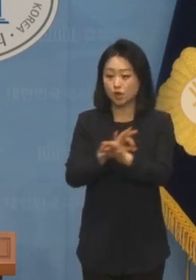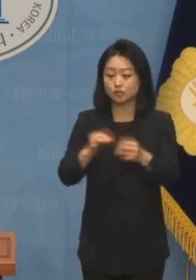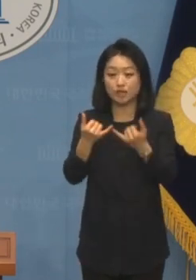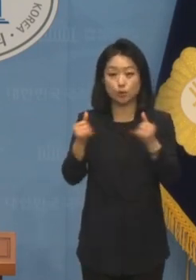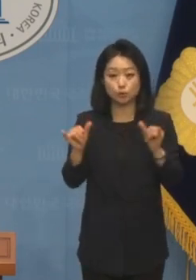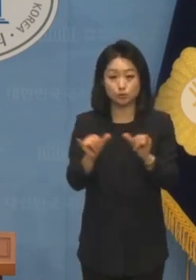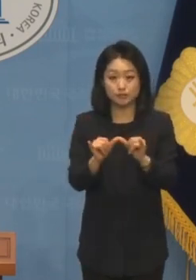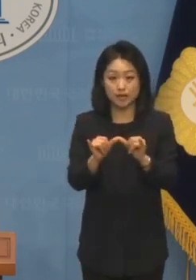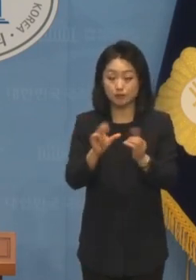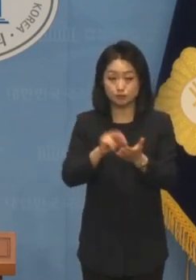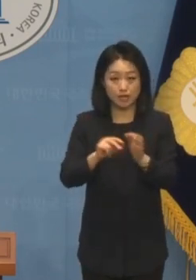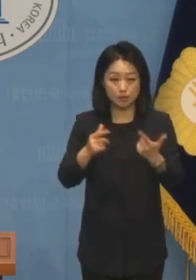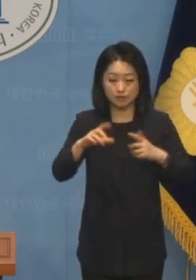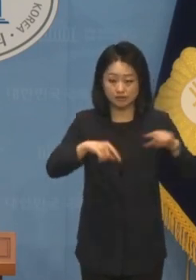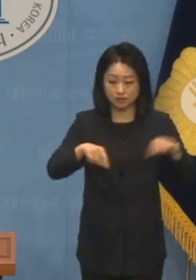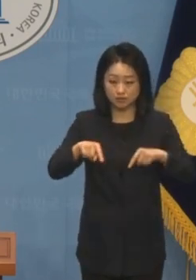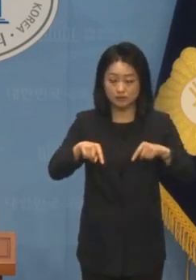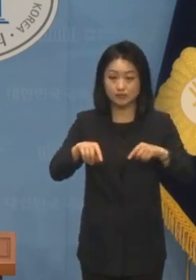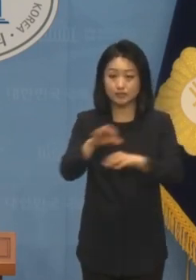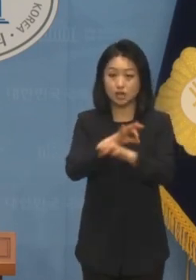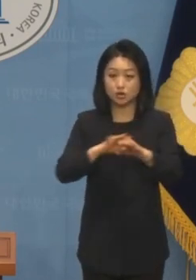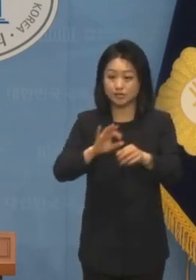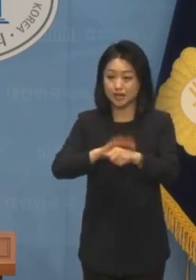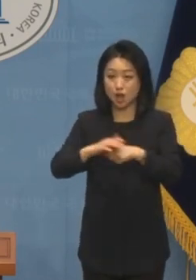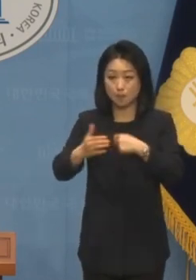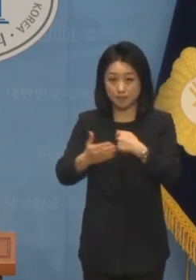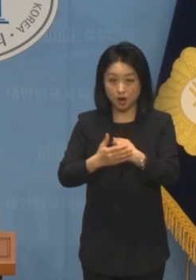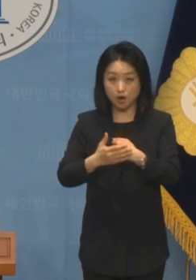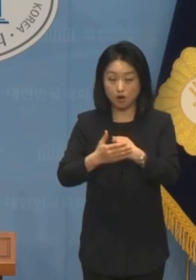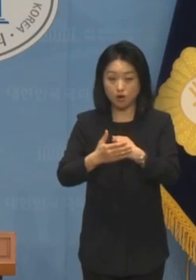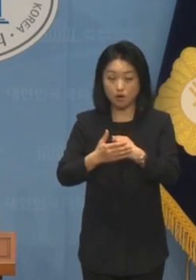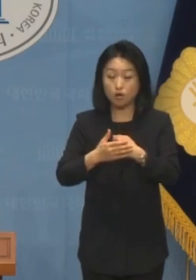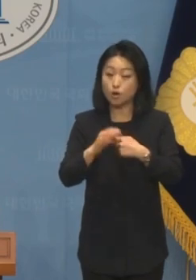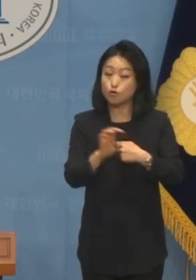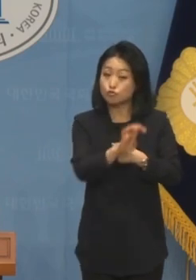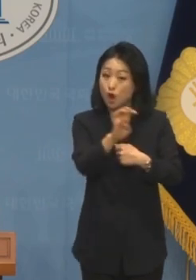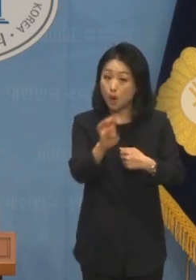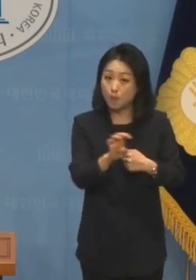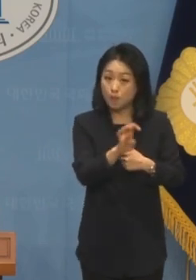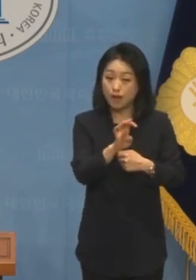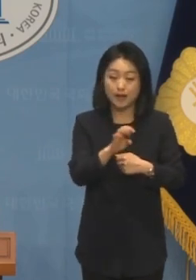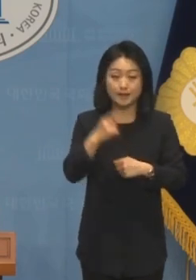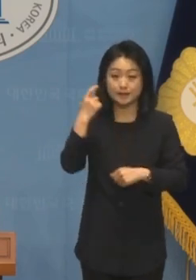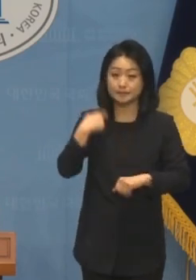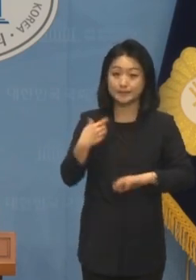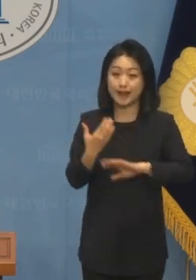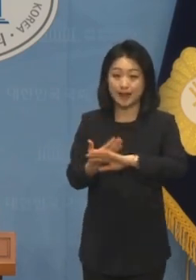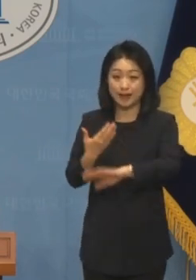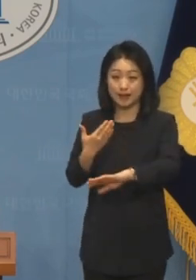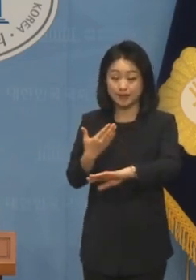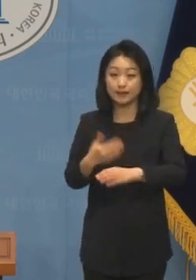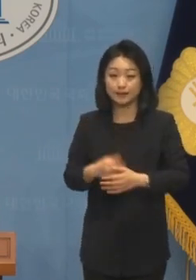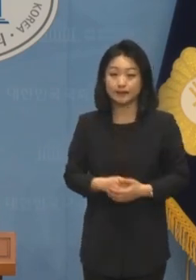넘어 정치, 경제 협력체로 발전해온 유럽과 명백히 다릅니다.